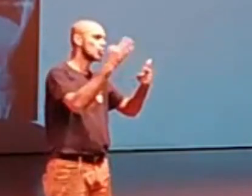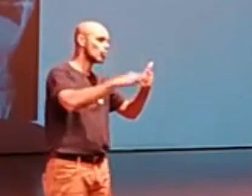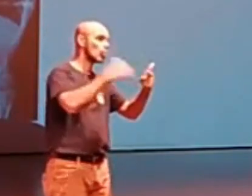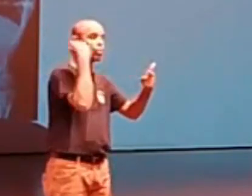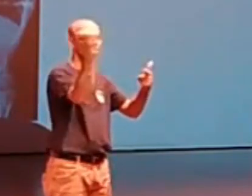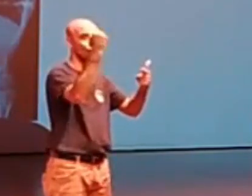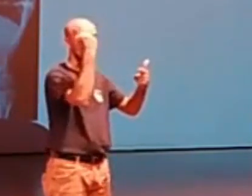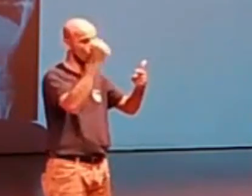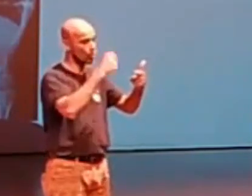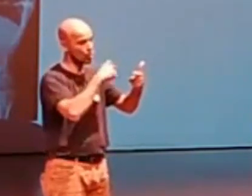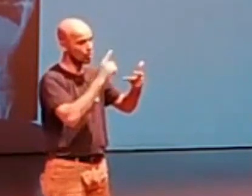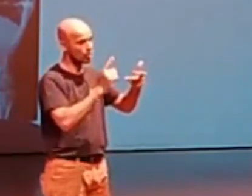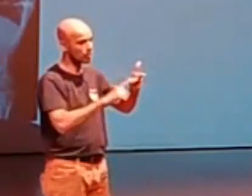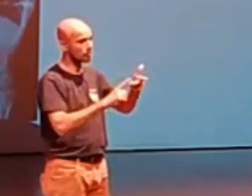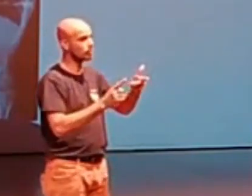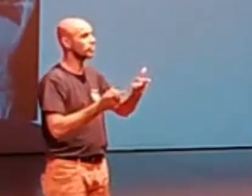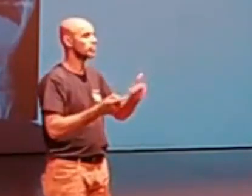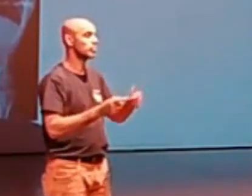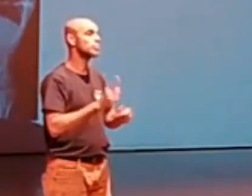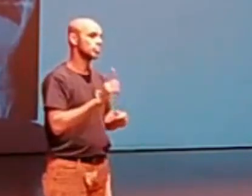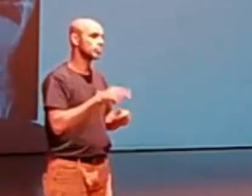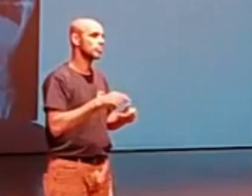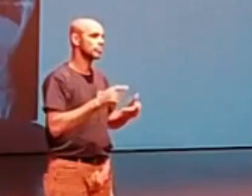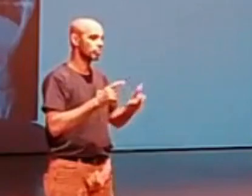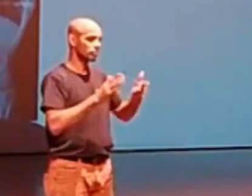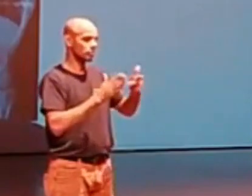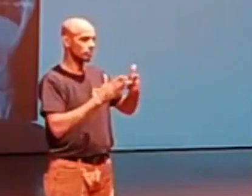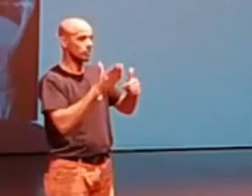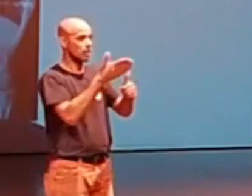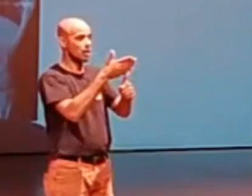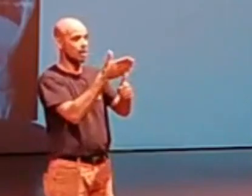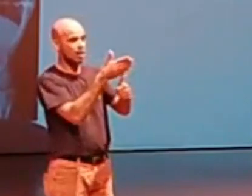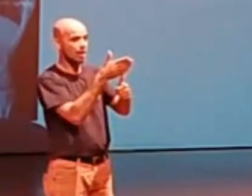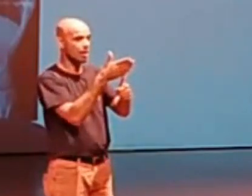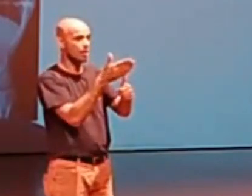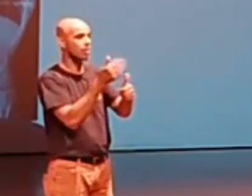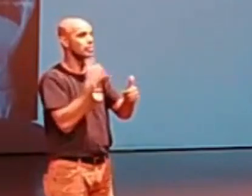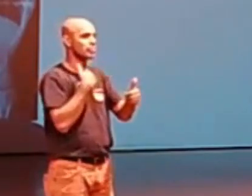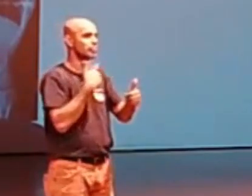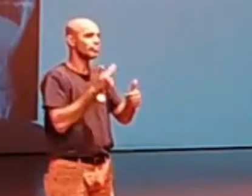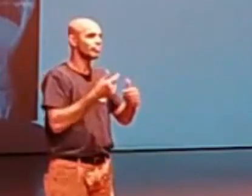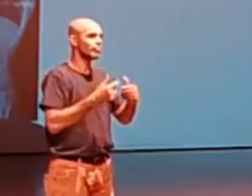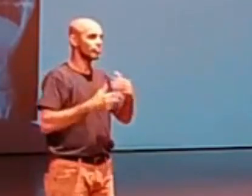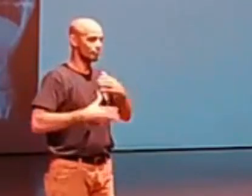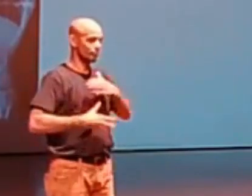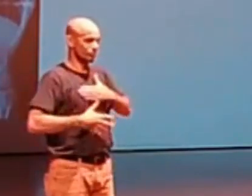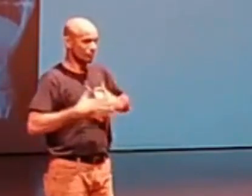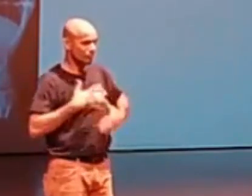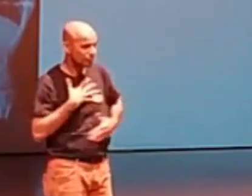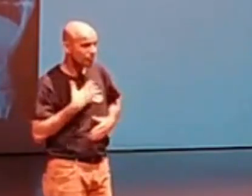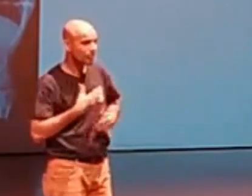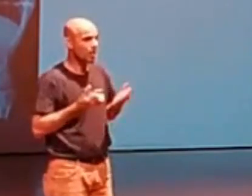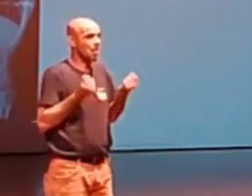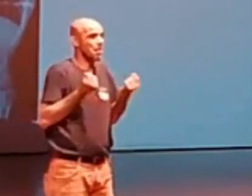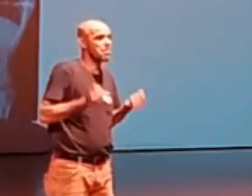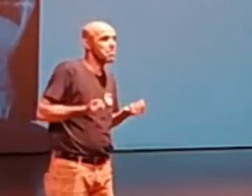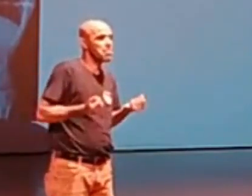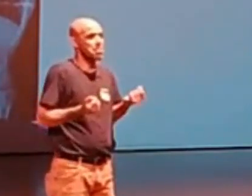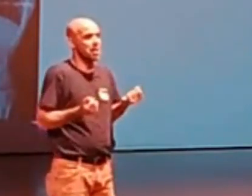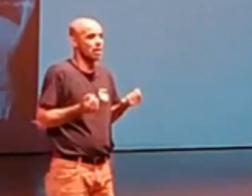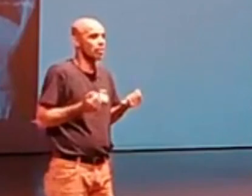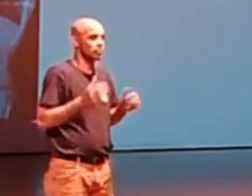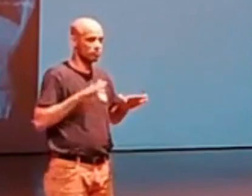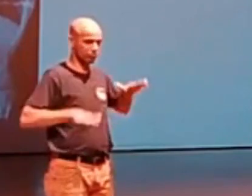Existe, como falou aqui a doutora, a partir do desequilíbrio. Os desequilíbrios, existe um desequilíbrio coronal, joga o peso para um lado em relação ao